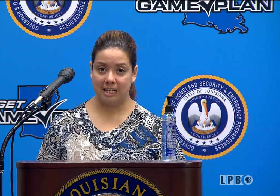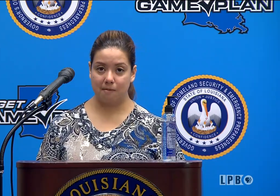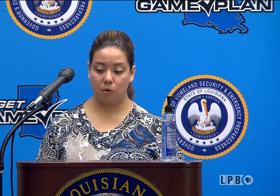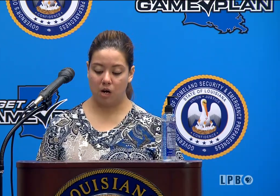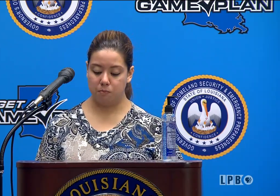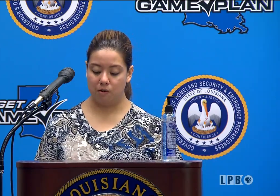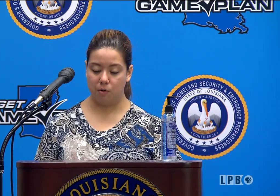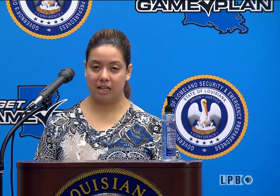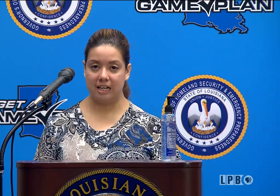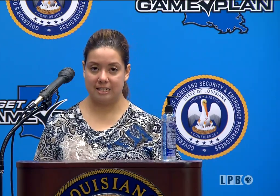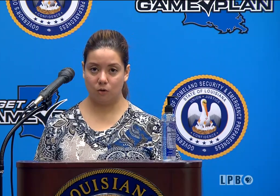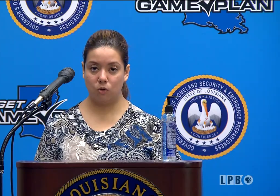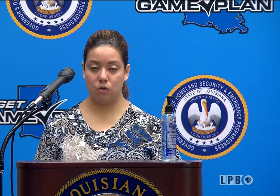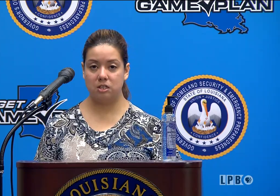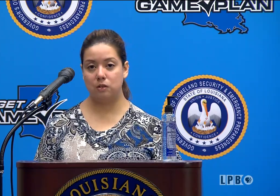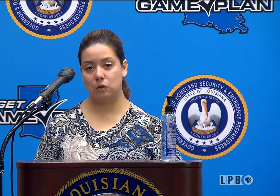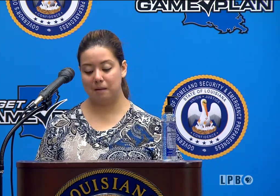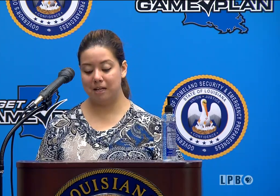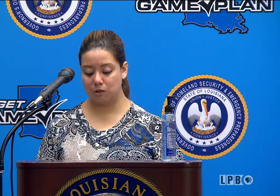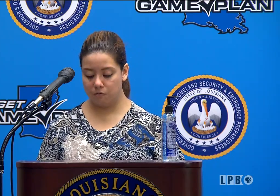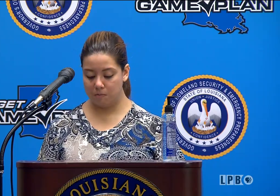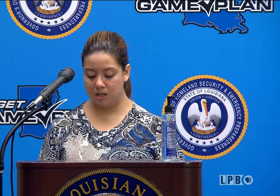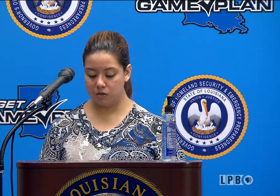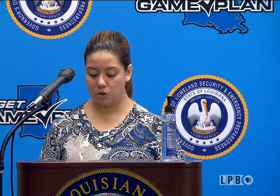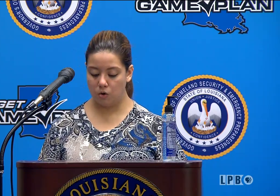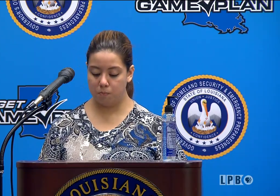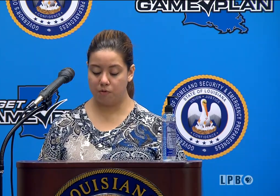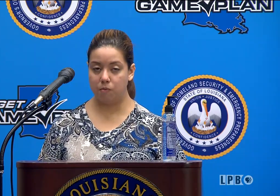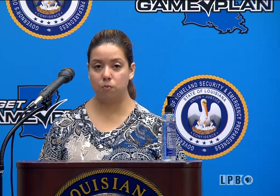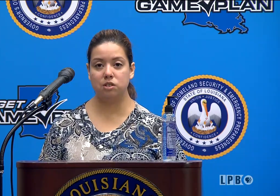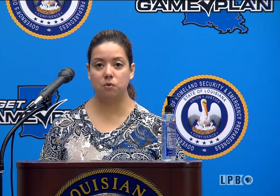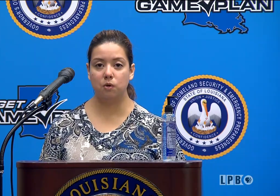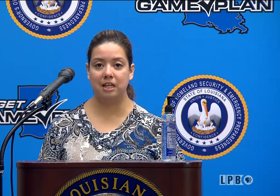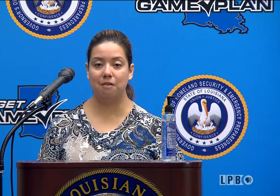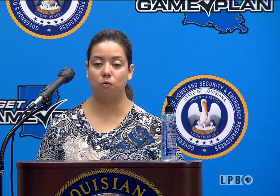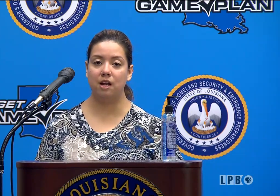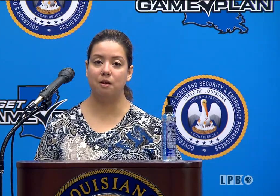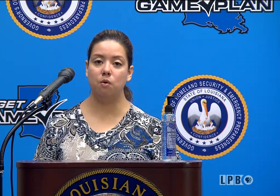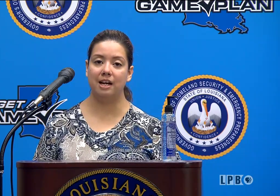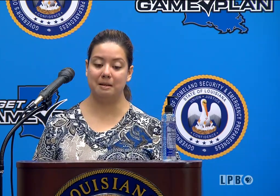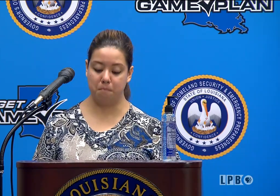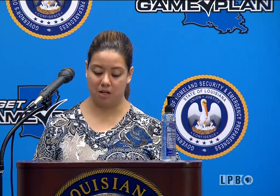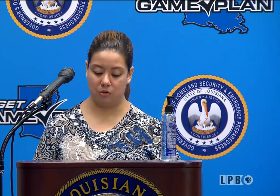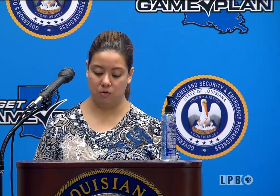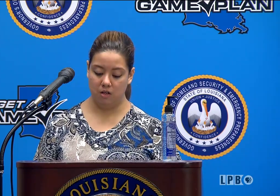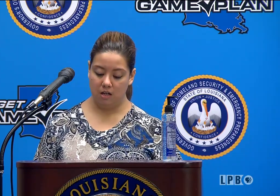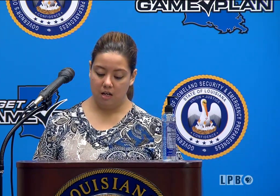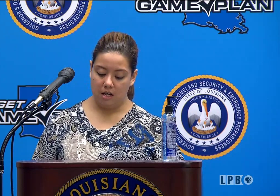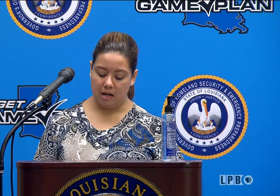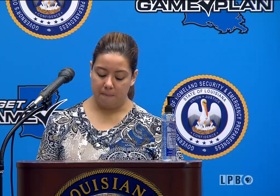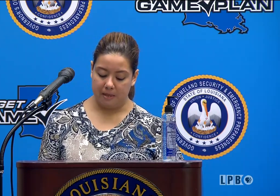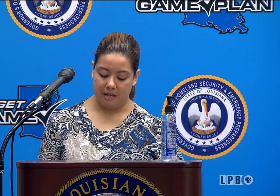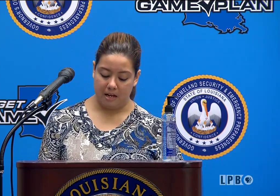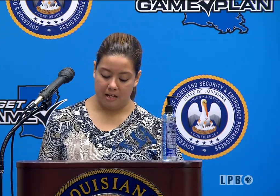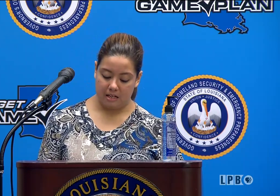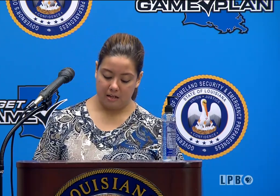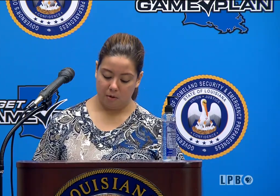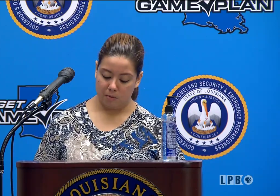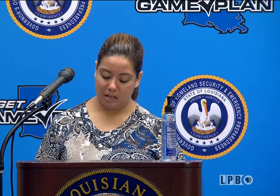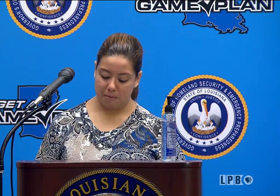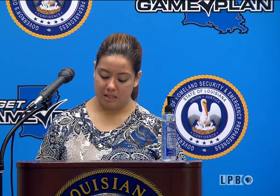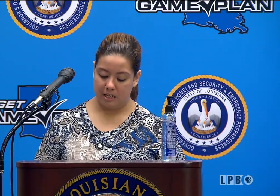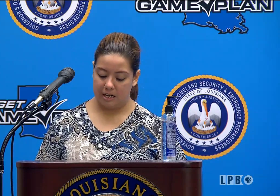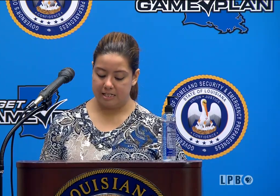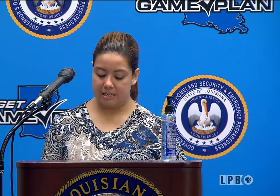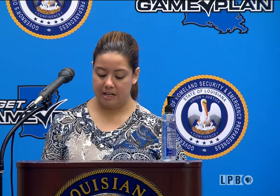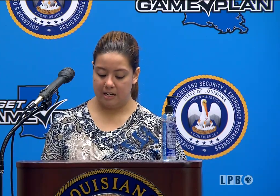favor si tienen que evacuar, por favor quédense con conocidos, con amigas, con familias, o por favor busquen un hotel fuera del lugar de impacto. Y